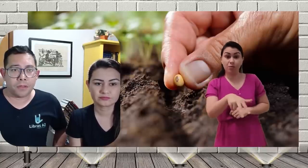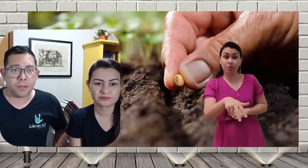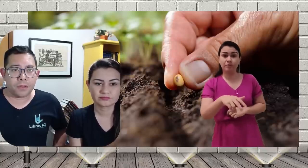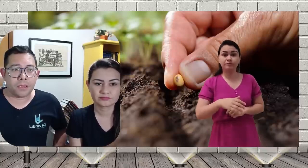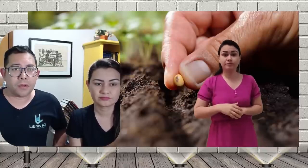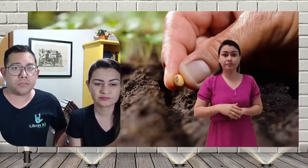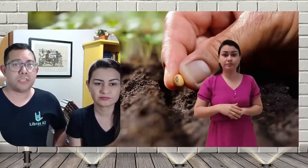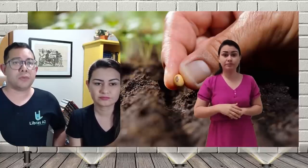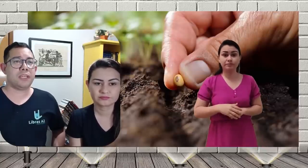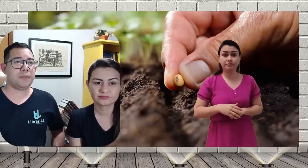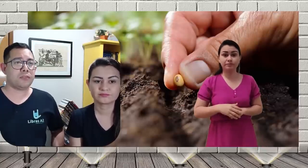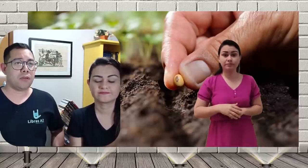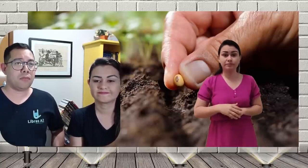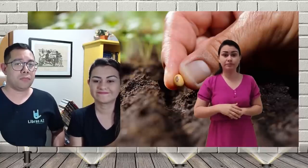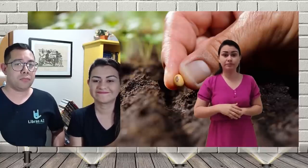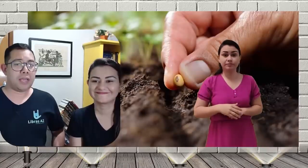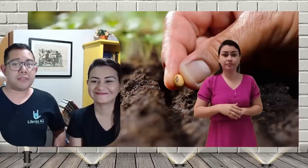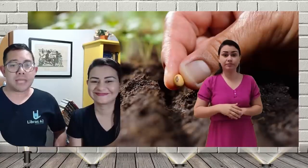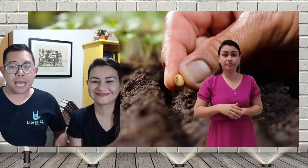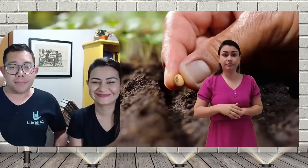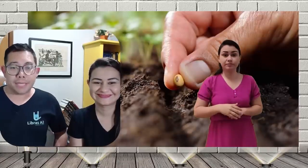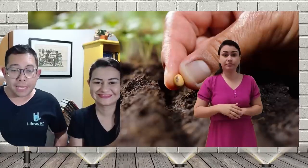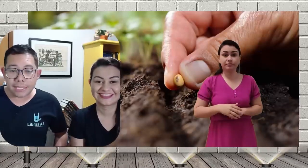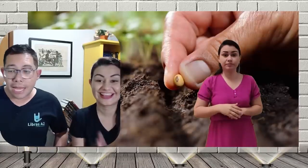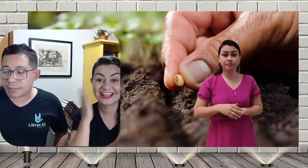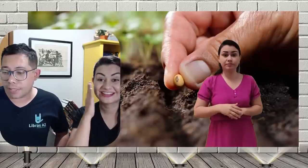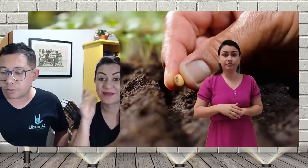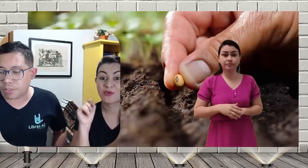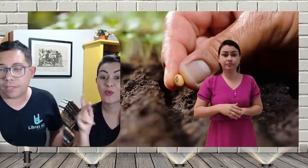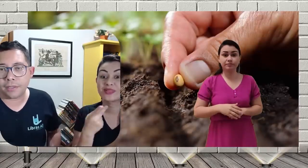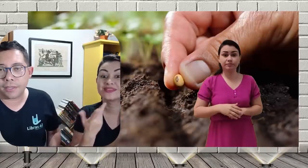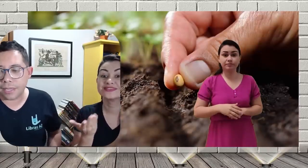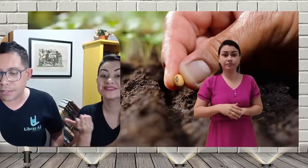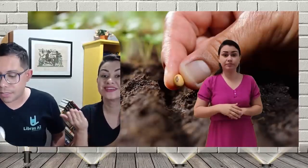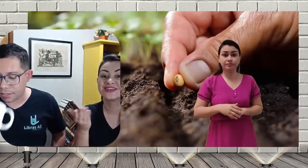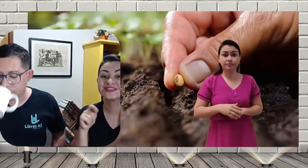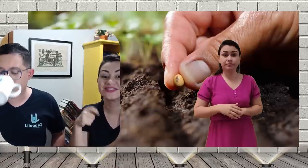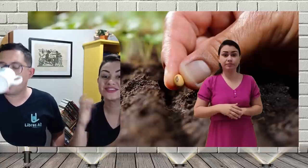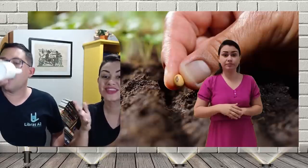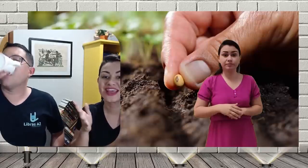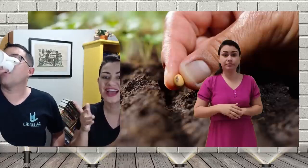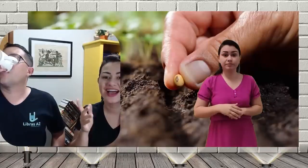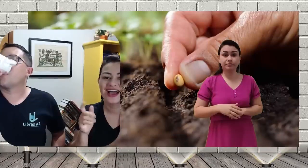O que aconteceu aqui, pessoal? Quem sabe? Quem tá atento, hein? Quem tá atento?